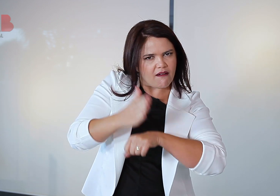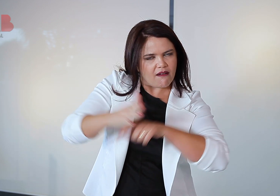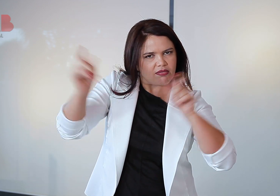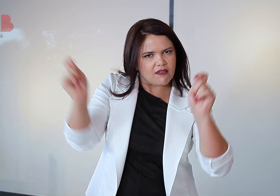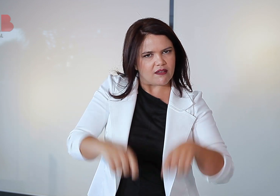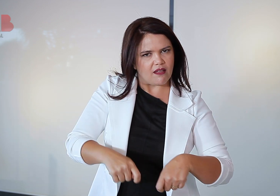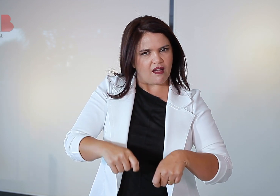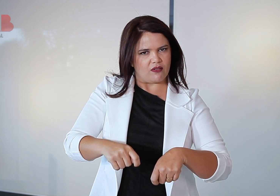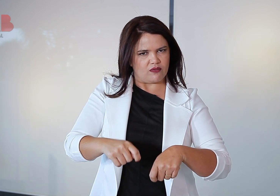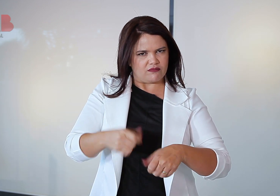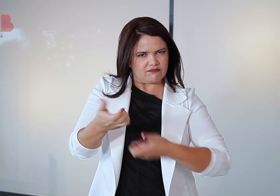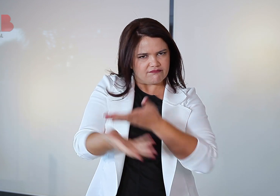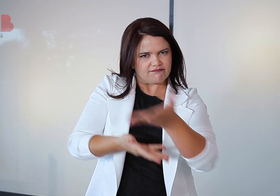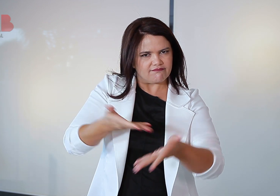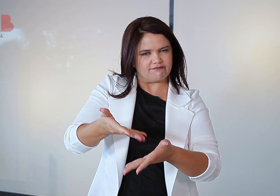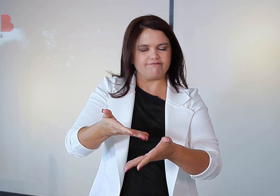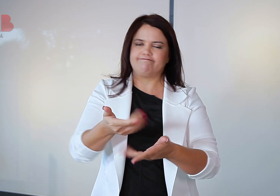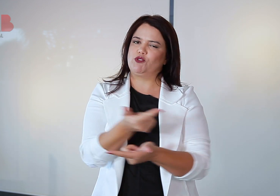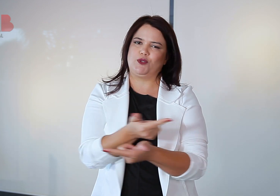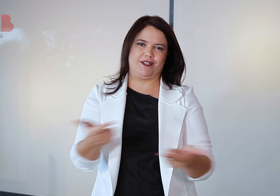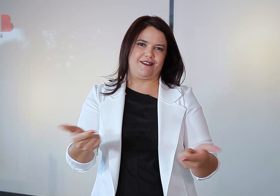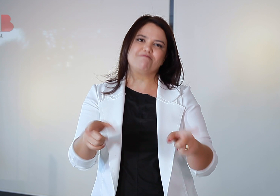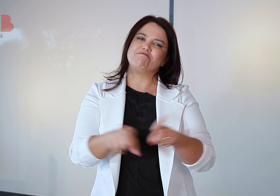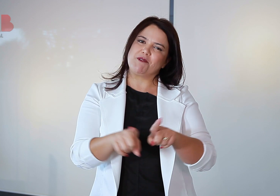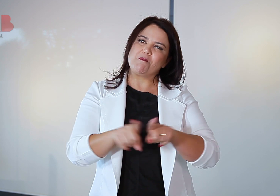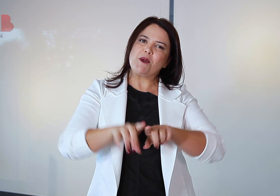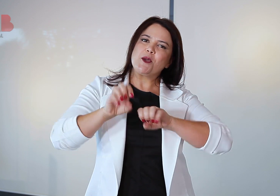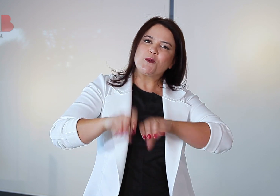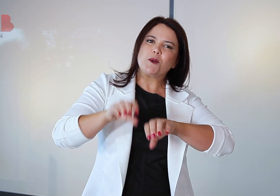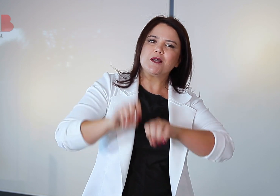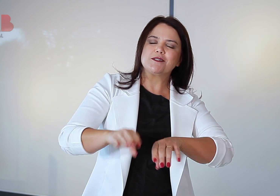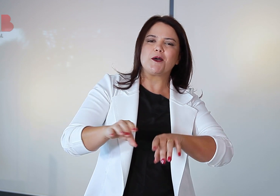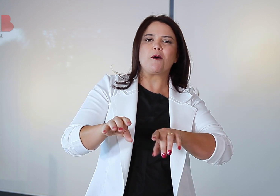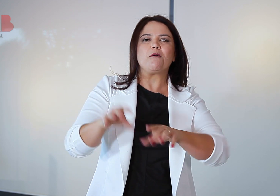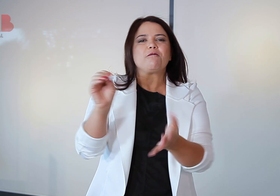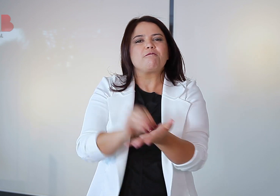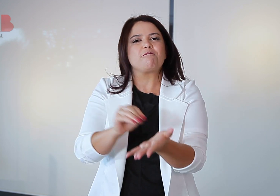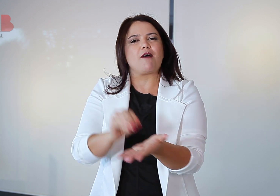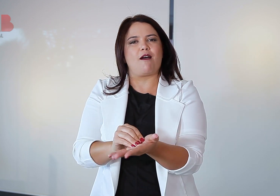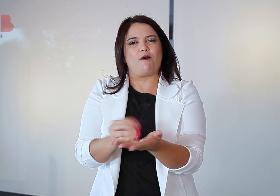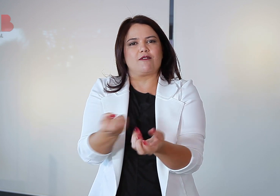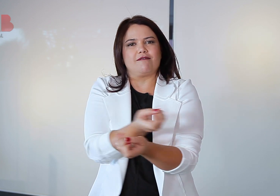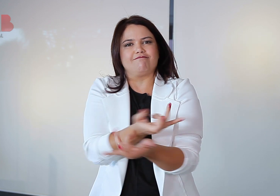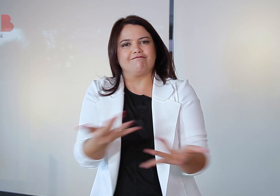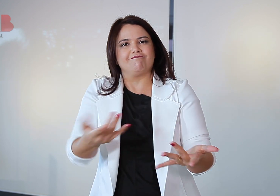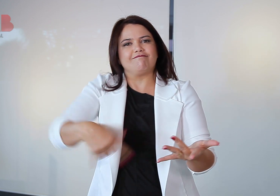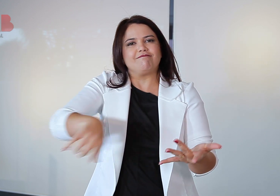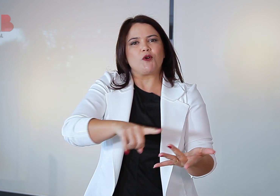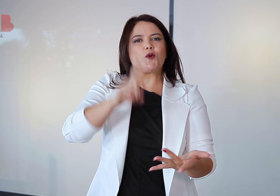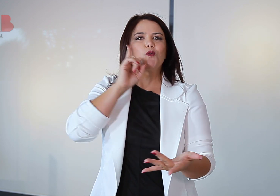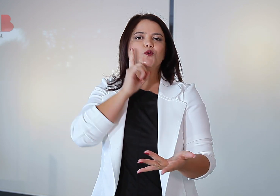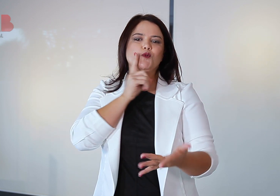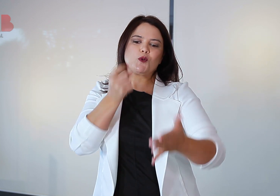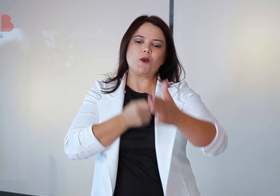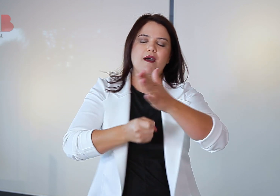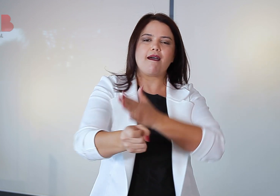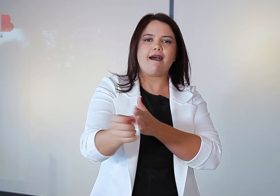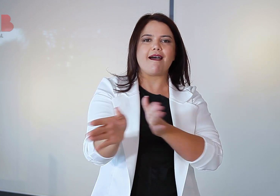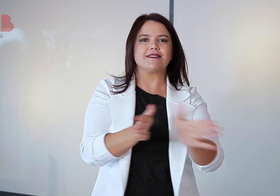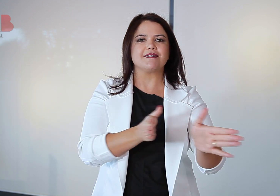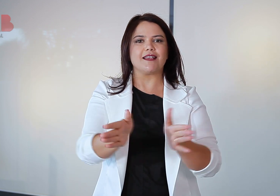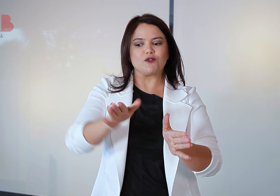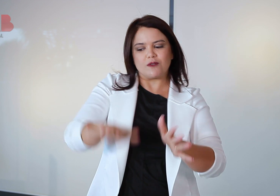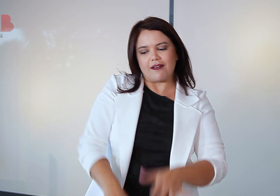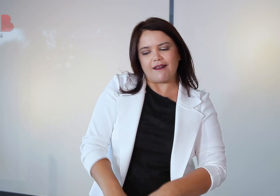esse percentagem de formação de pessoal capacitado em língua de sinais. Por isso nós temos